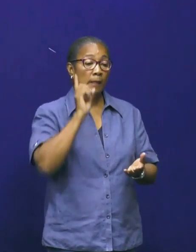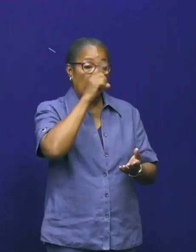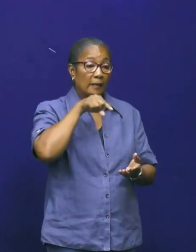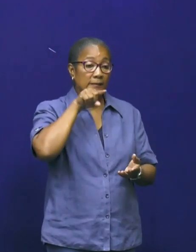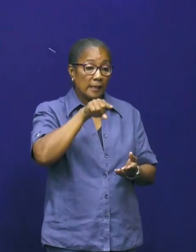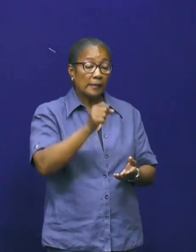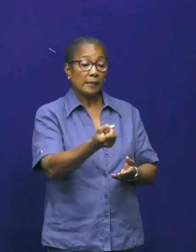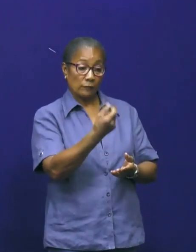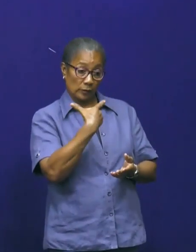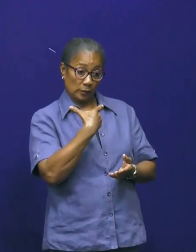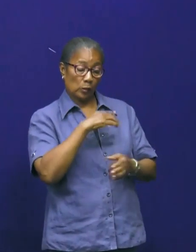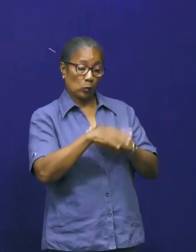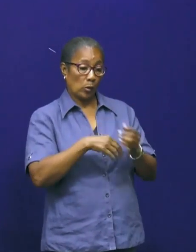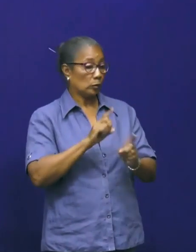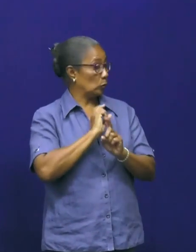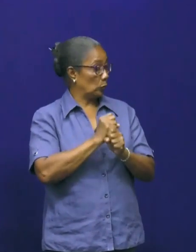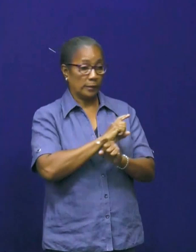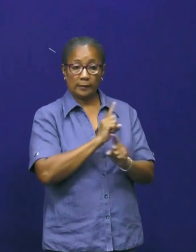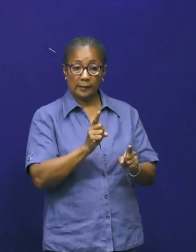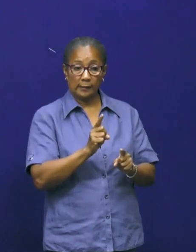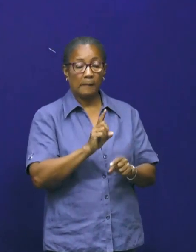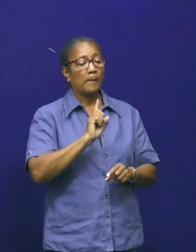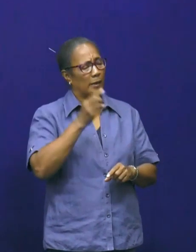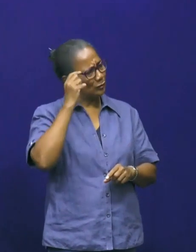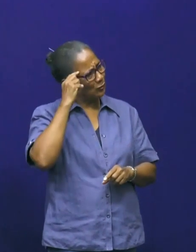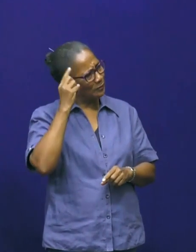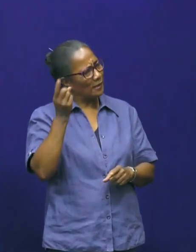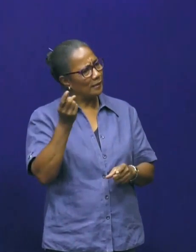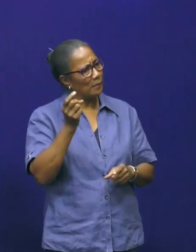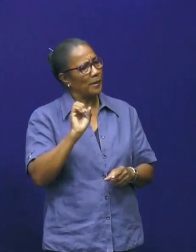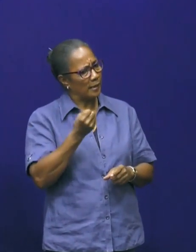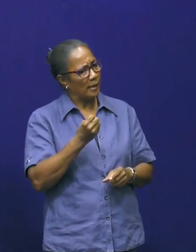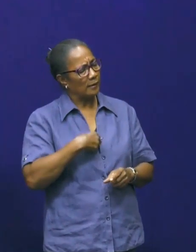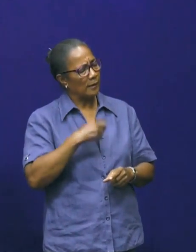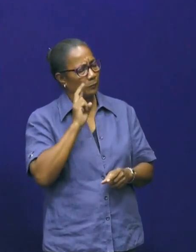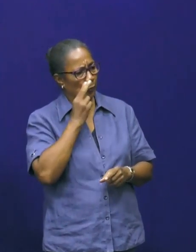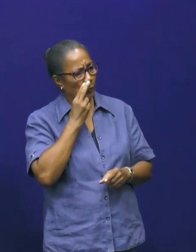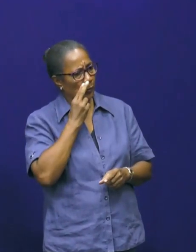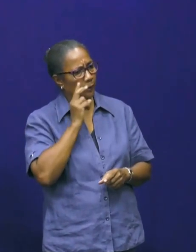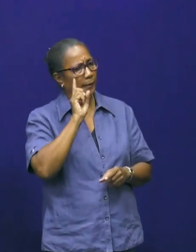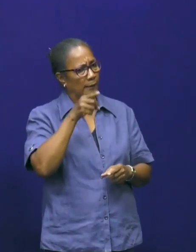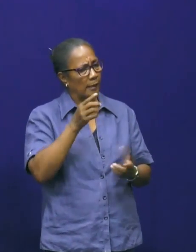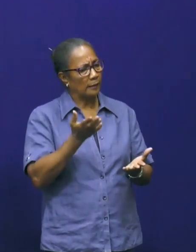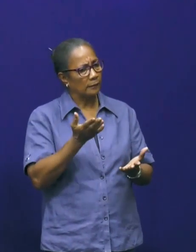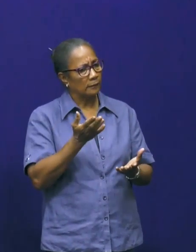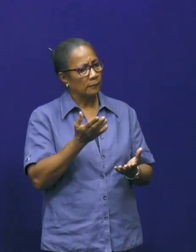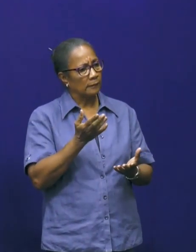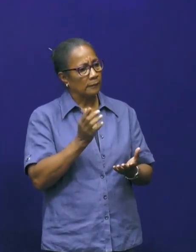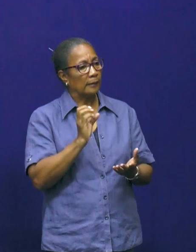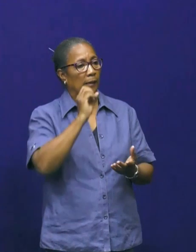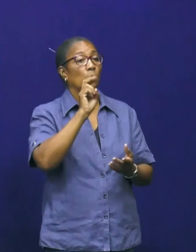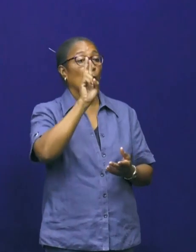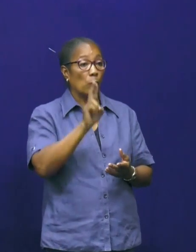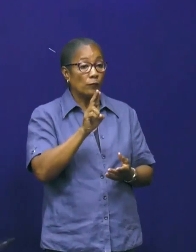geïnfecteerd wordt, dan doet u deze dingen niet. Maar soms kunt u denken, maar ja, ik kan toch proberen en toch gaan. Dan gaat de